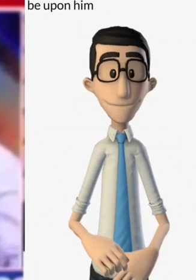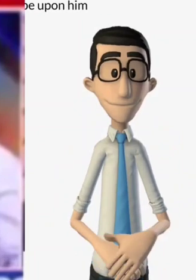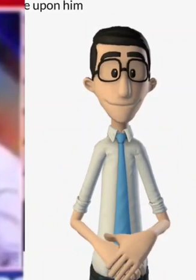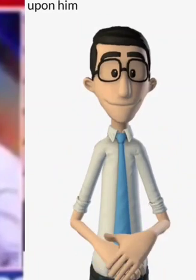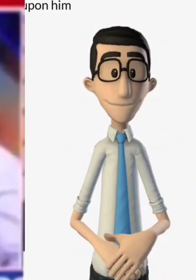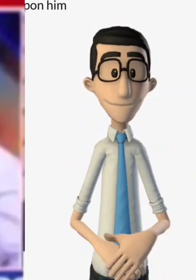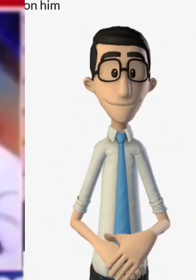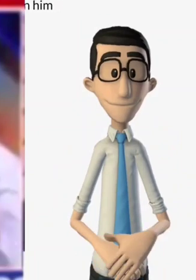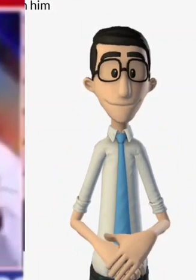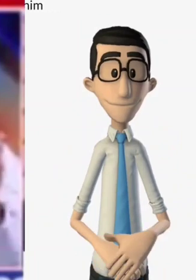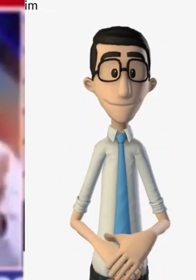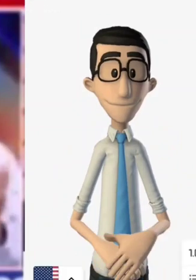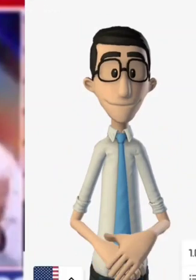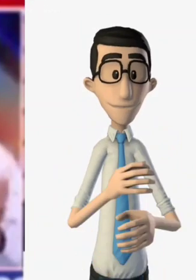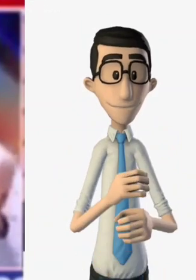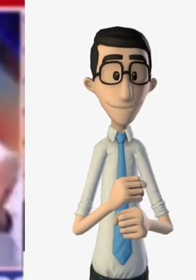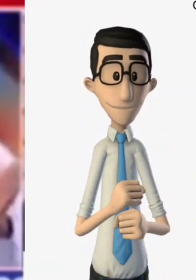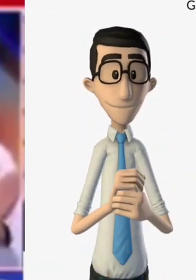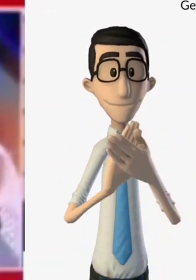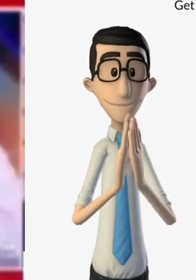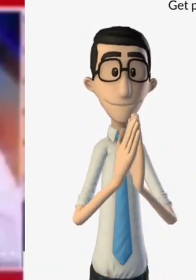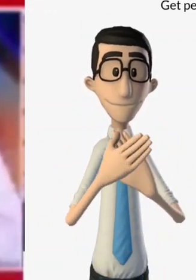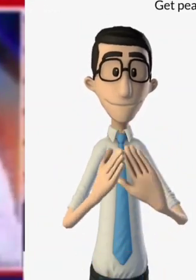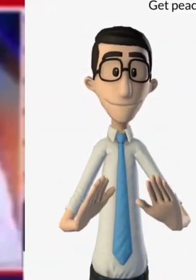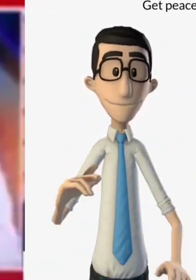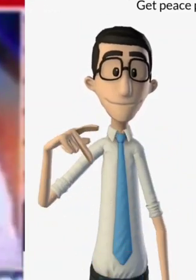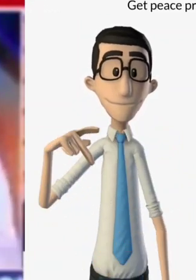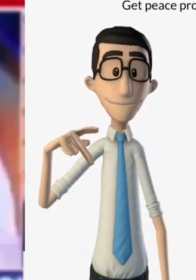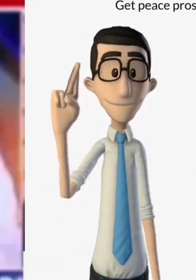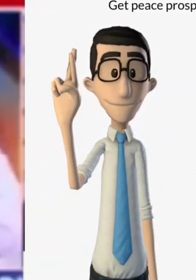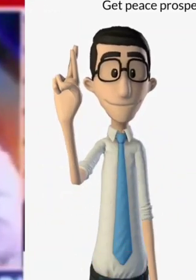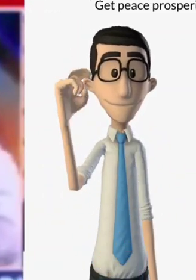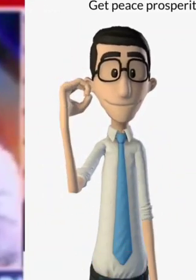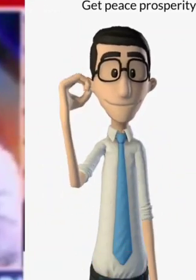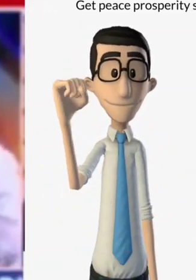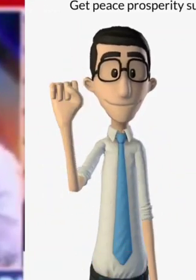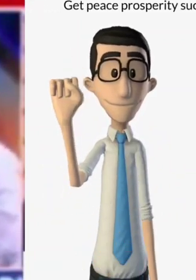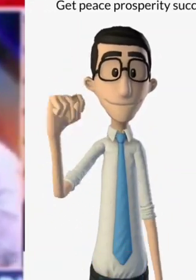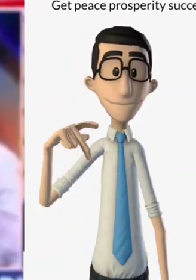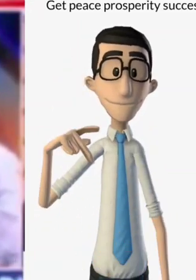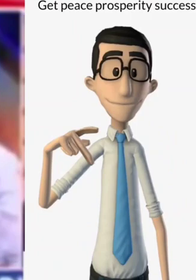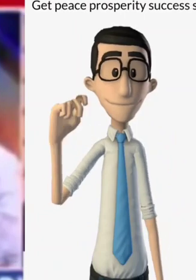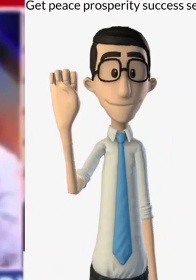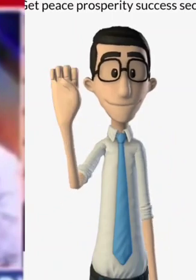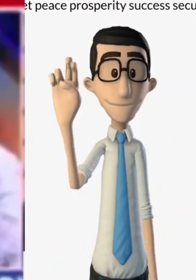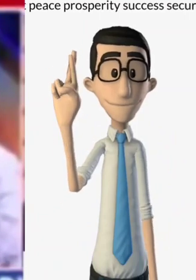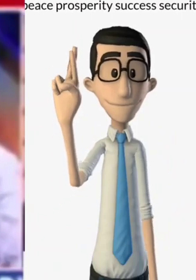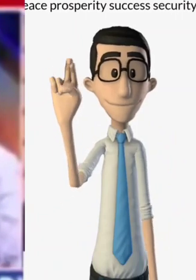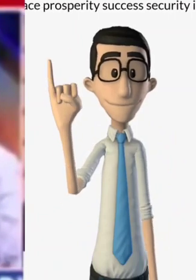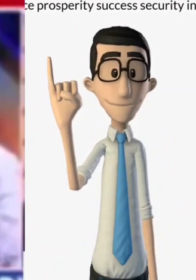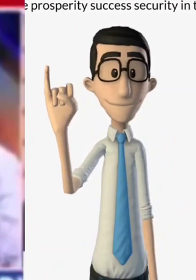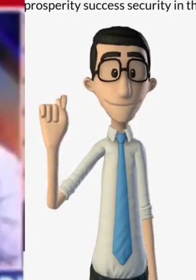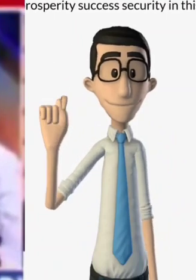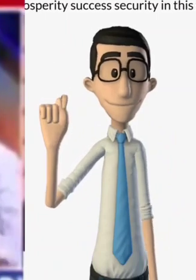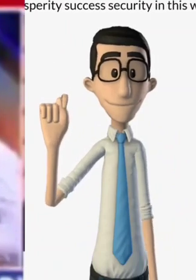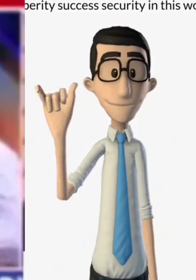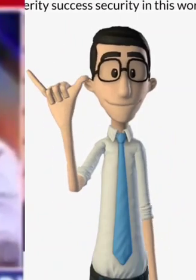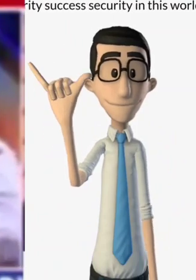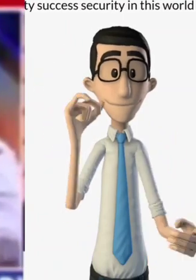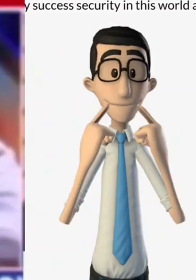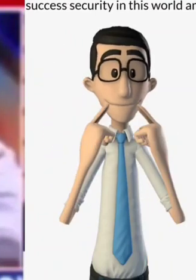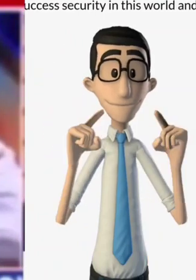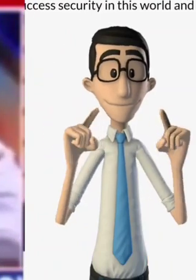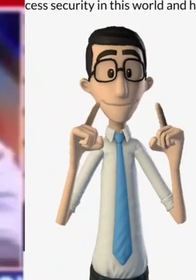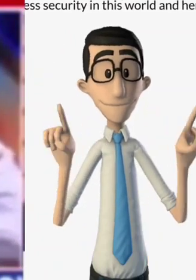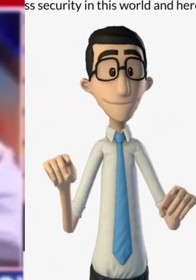سب ہی نہیں ہے اسی کی پوجہ کرو تو ہم کہتے ہیں ویدہ گیتہ اور خوران ایک عشور اللہ کی پوجہ کا حکم دیتے